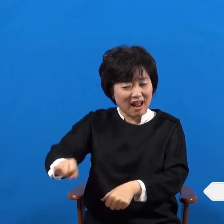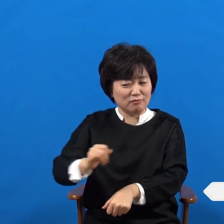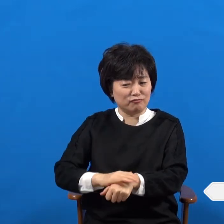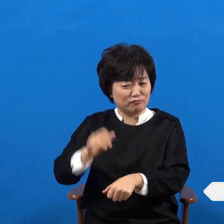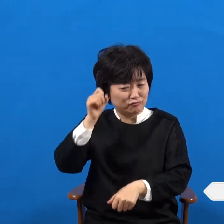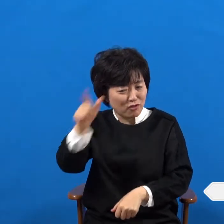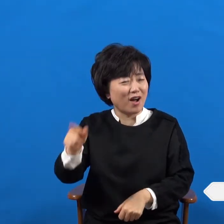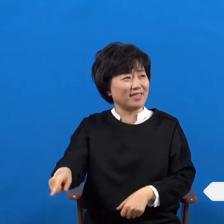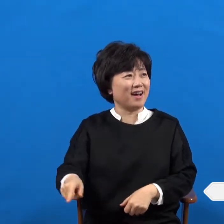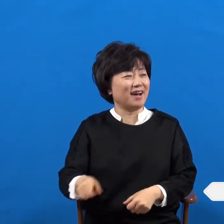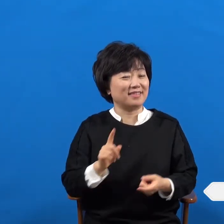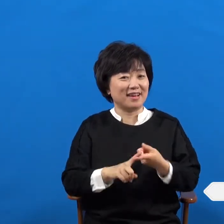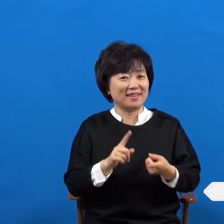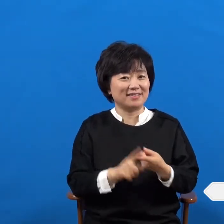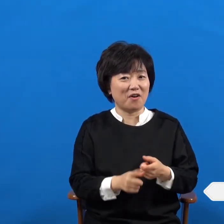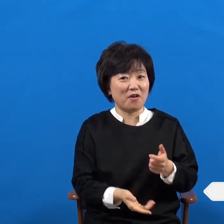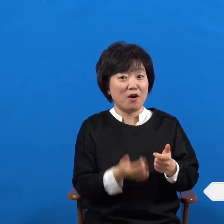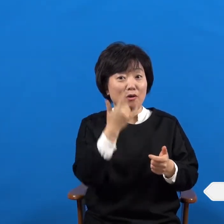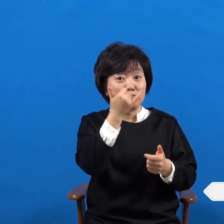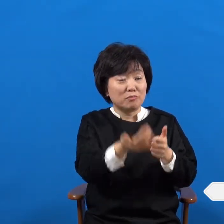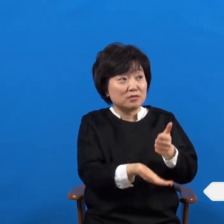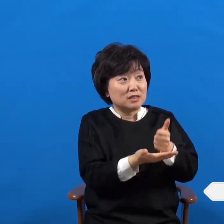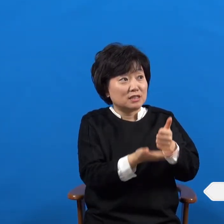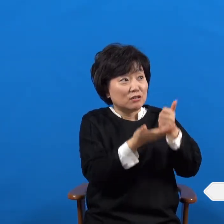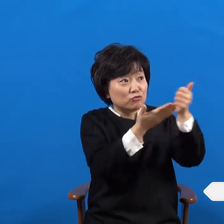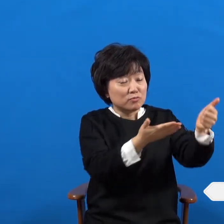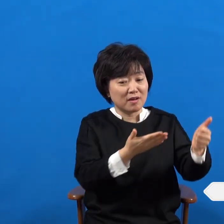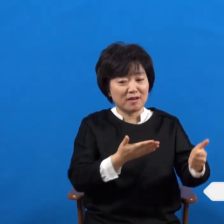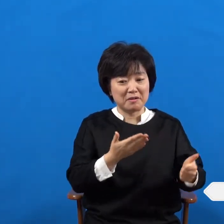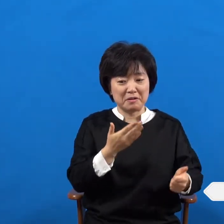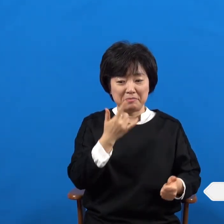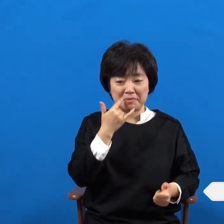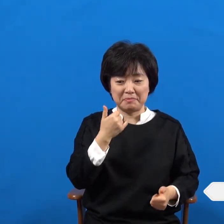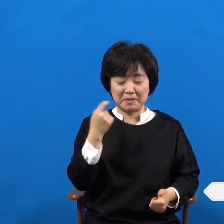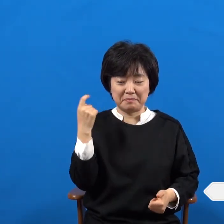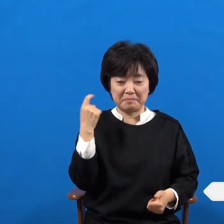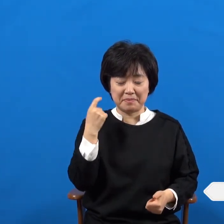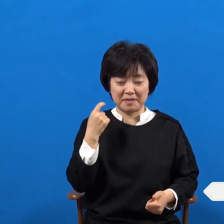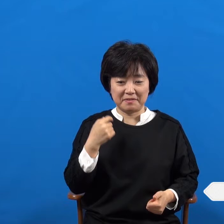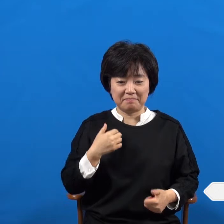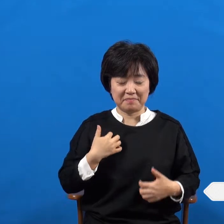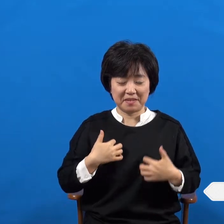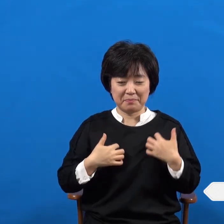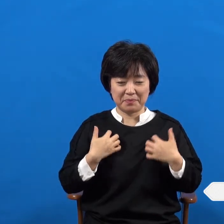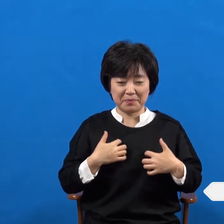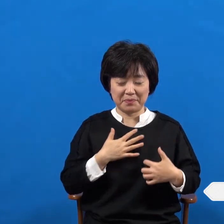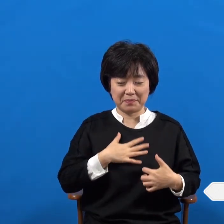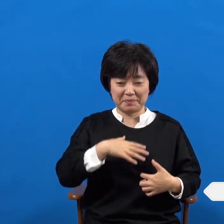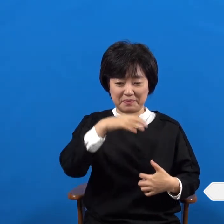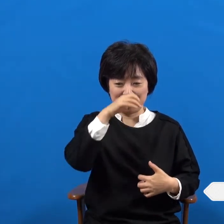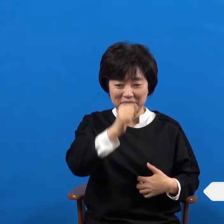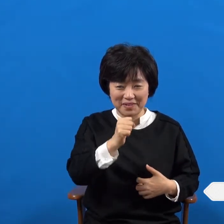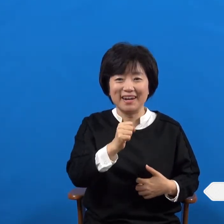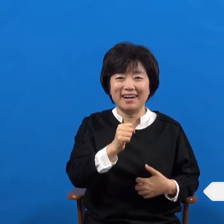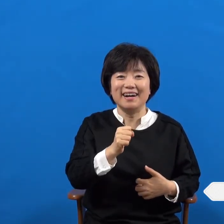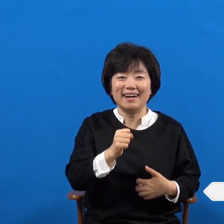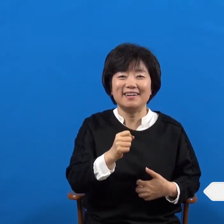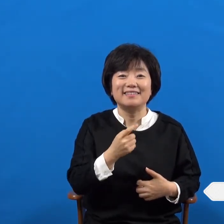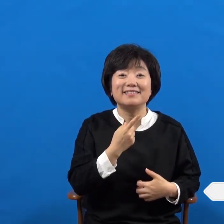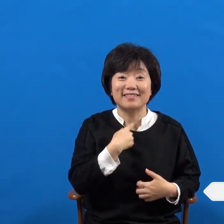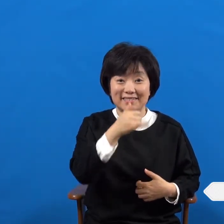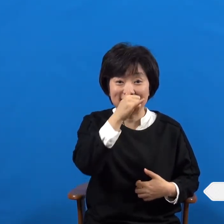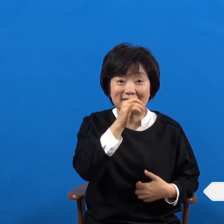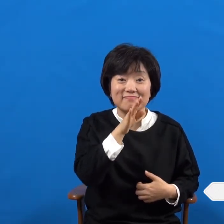그런 칭찬을 받으면서 오히려 부모님들이 흐뭇하고 기뻐하는 경험들을 해보신 적이